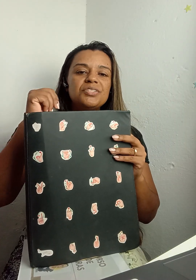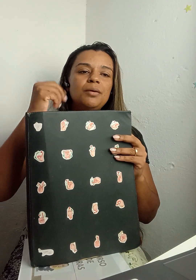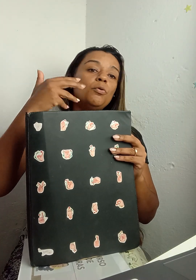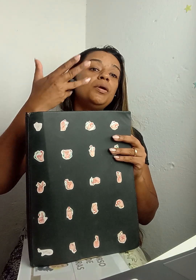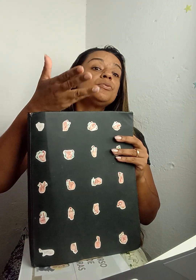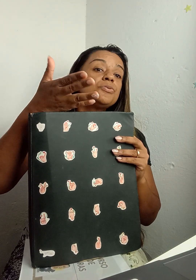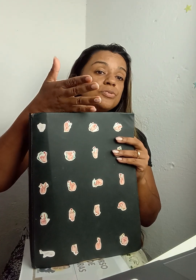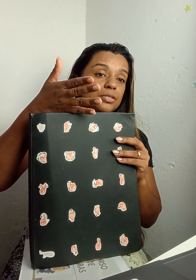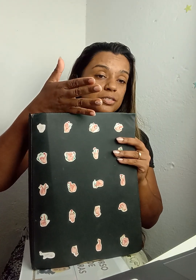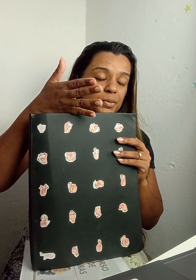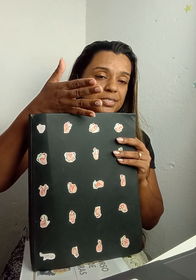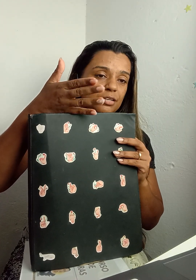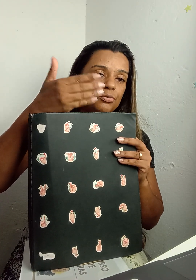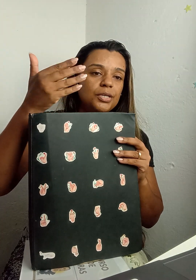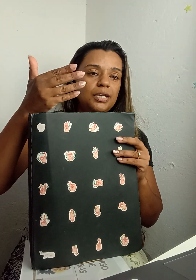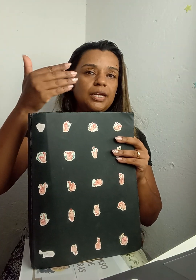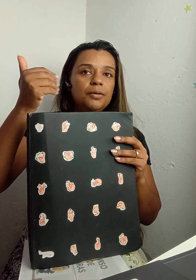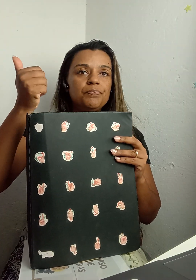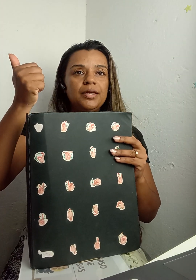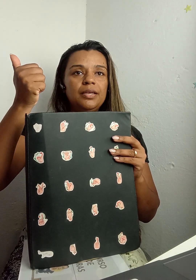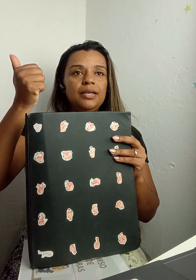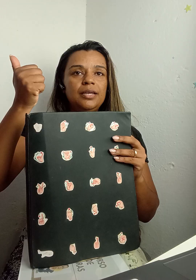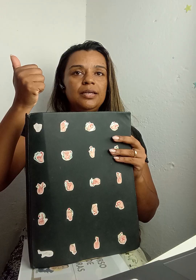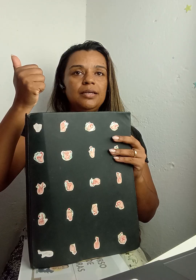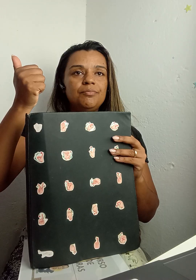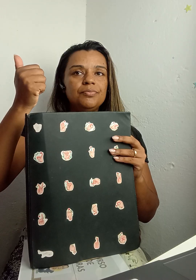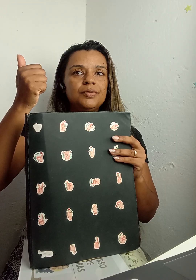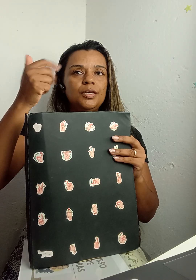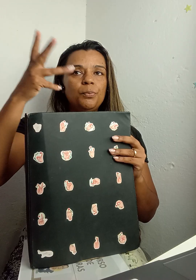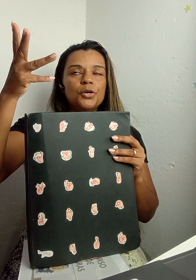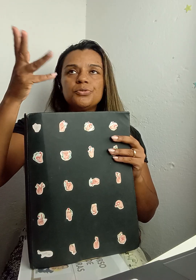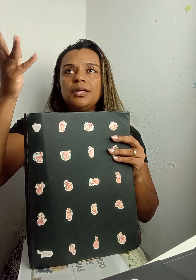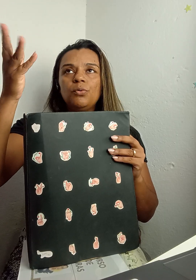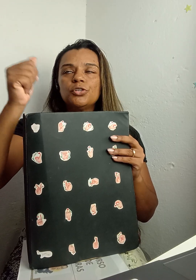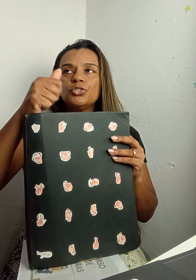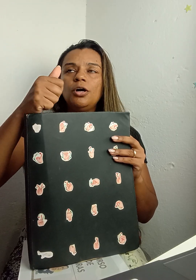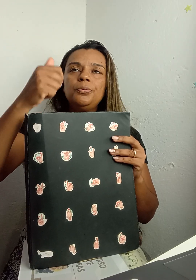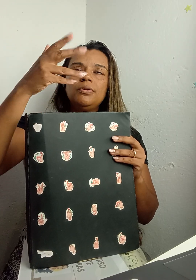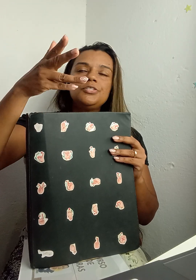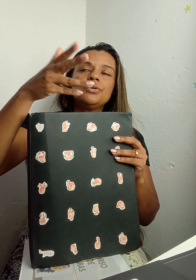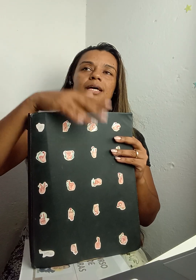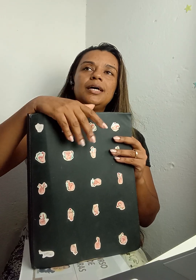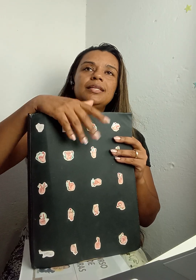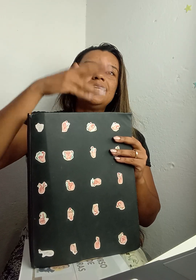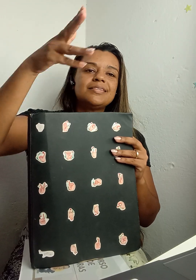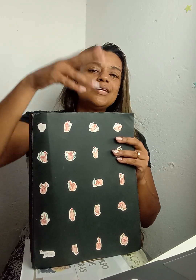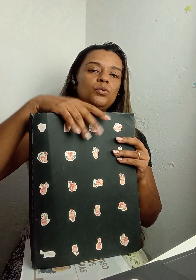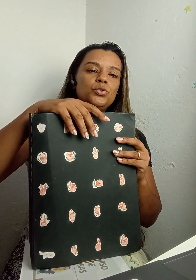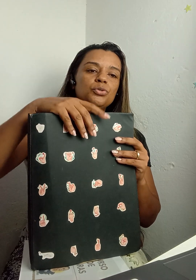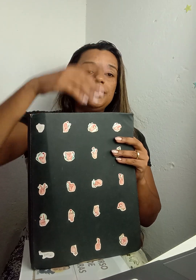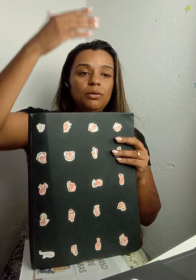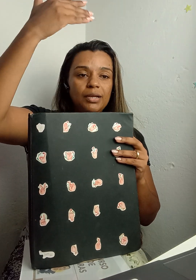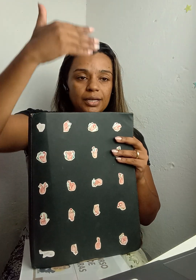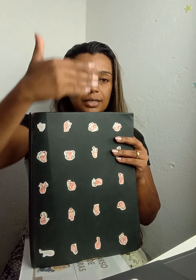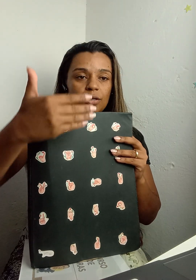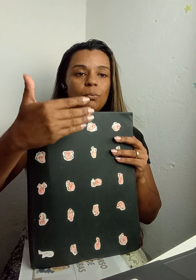em momentos específicos, que nem eu posso dar um workshop ou lecionar na área da saúde. Eu tenho lá